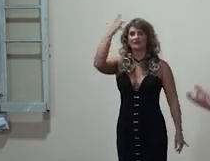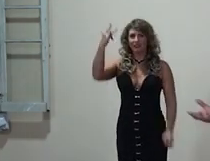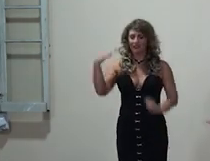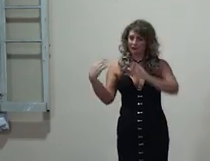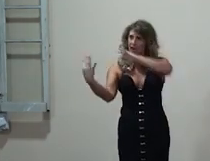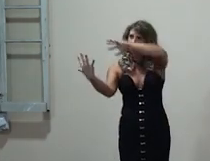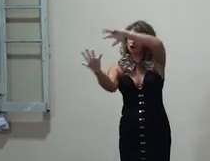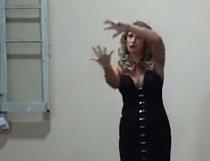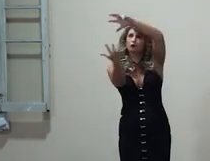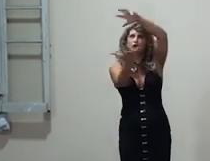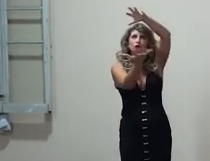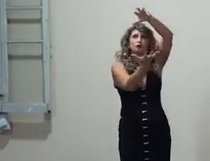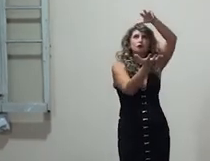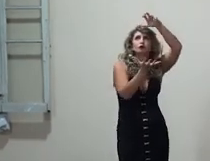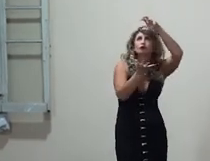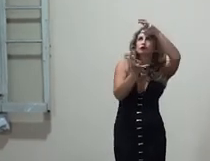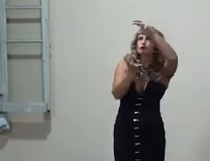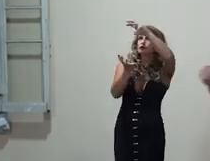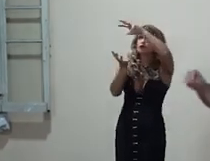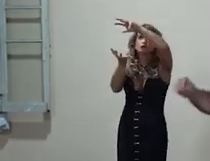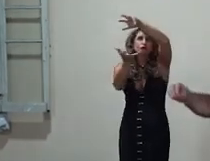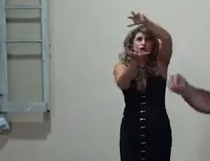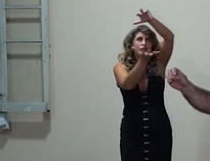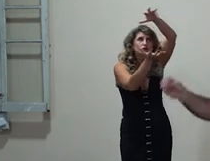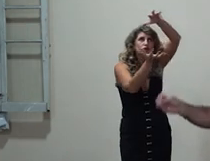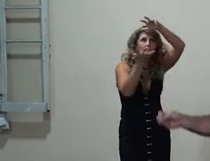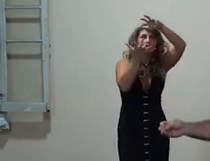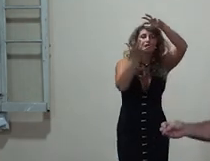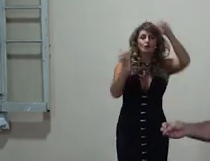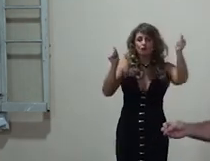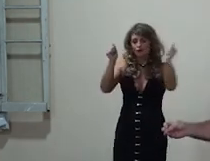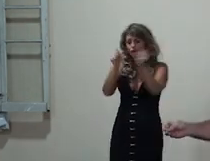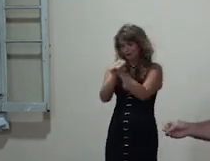tem aquela situação grudada no